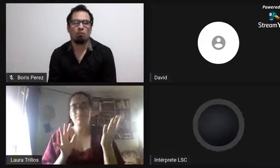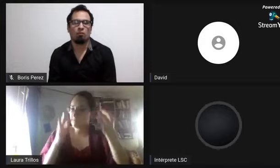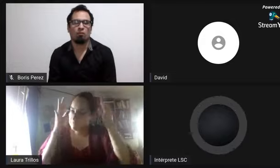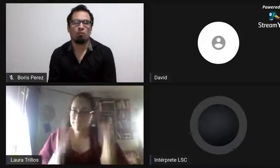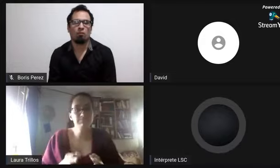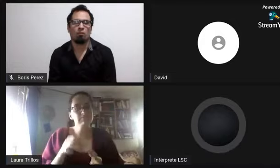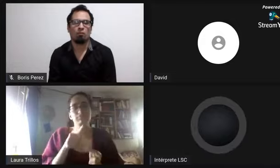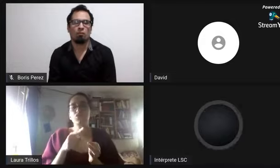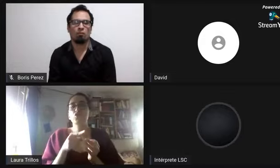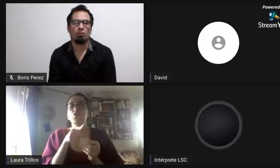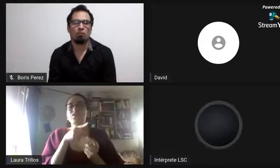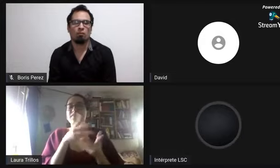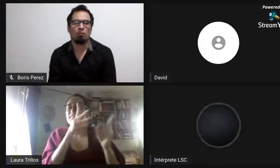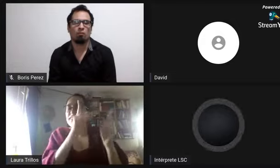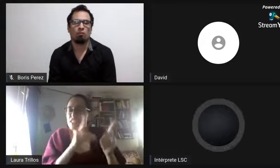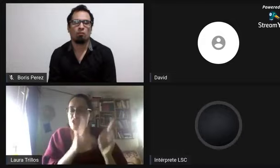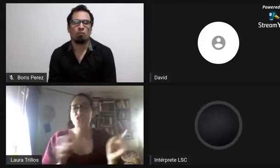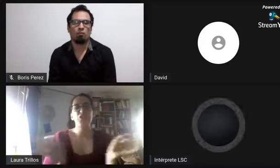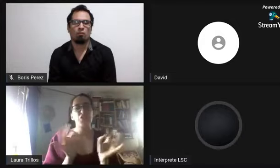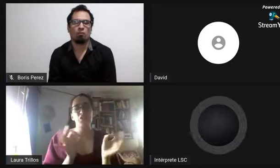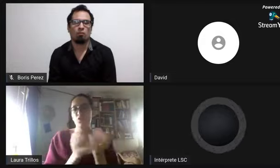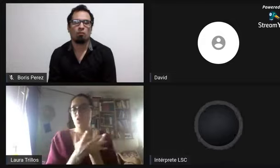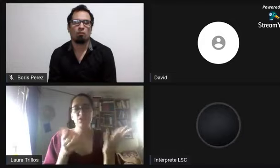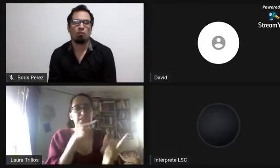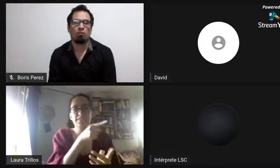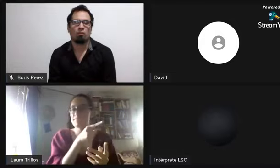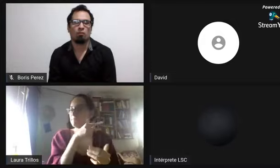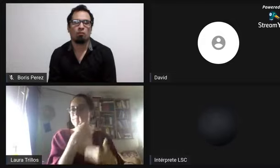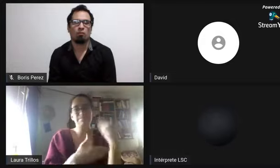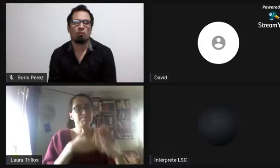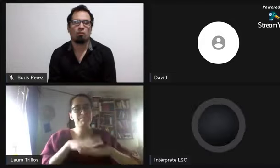ha llevado a una situación actual en la cual